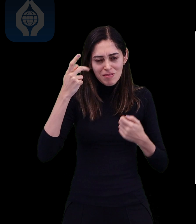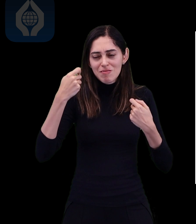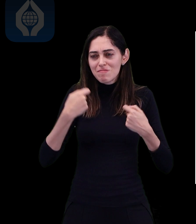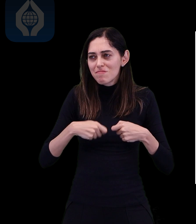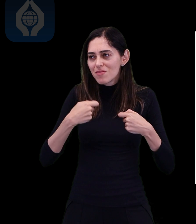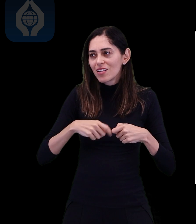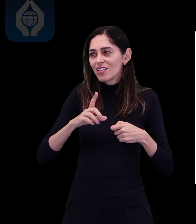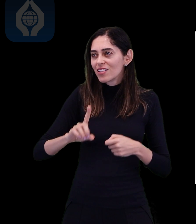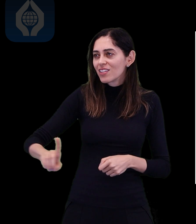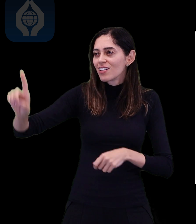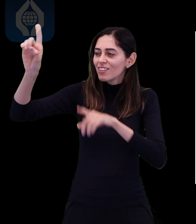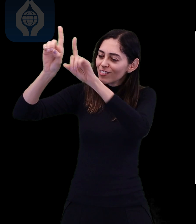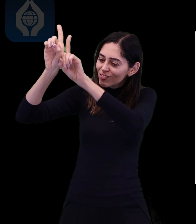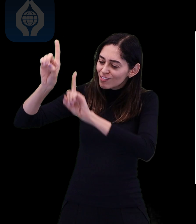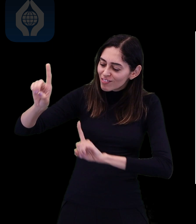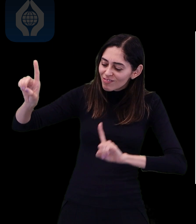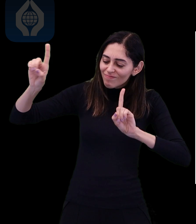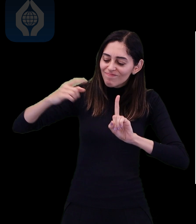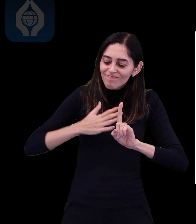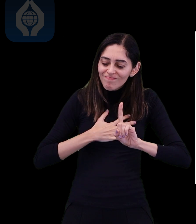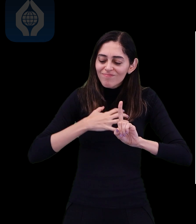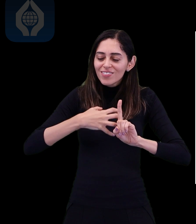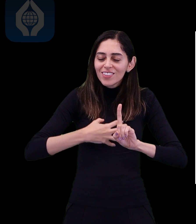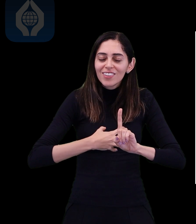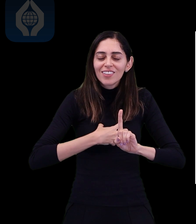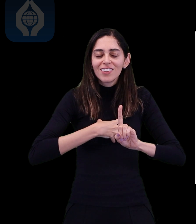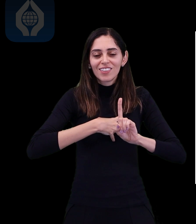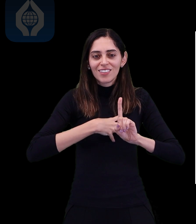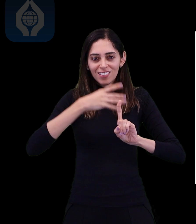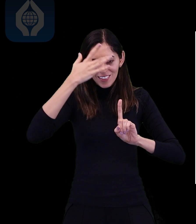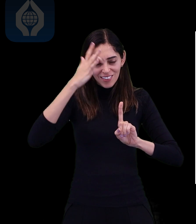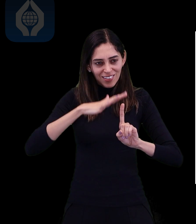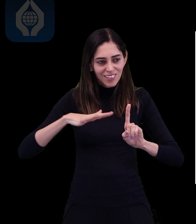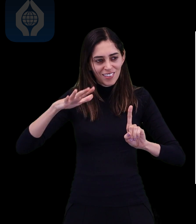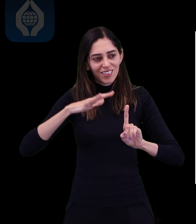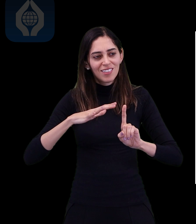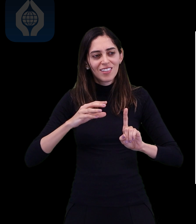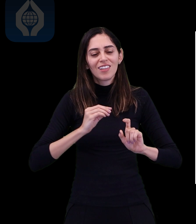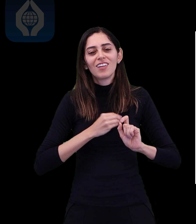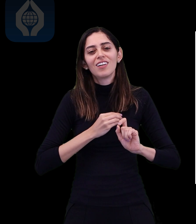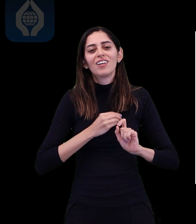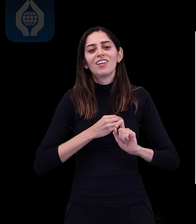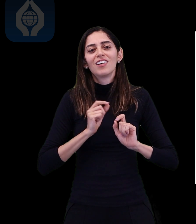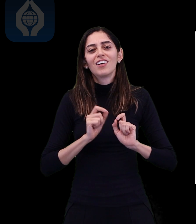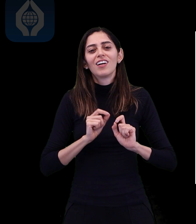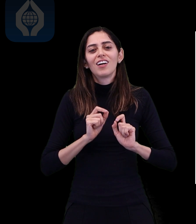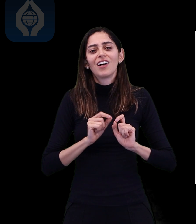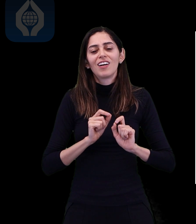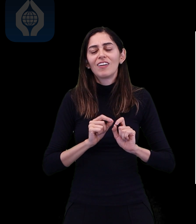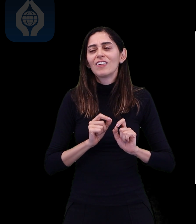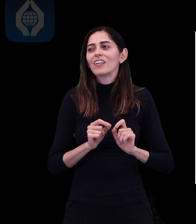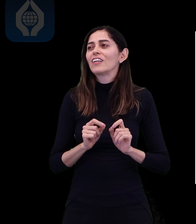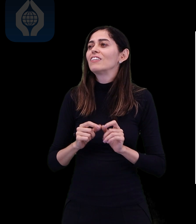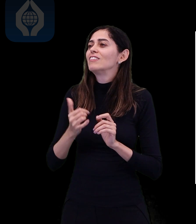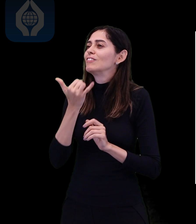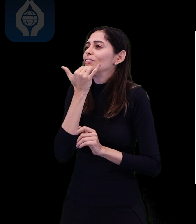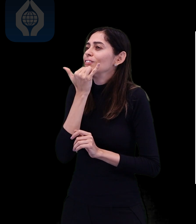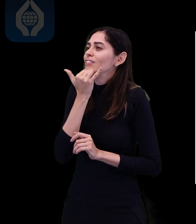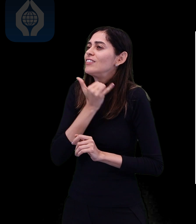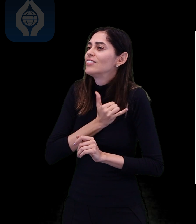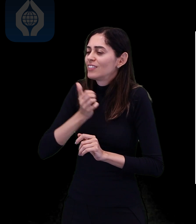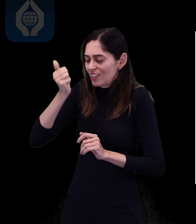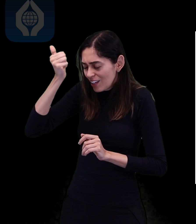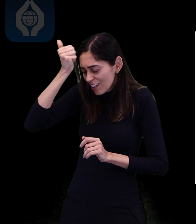dele. Ele é o único de quem os pecadores precisam para tornar-se aceitáveis a Deus e receberem vida